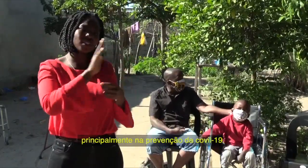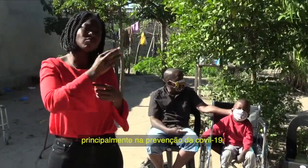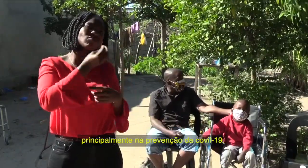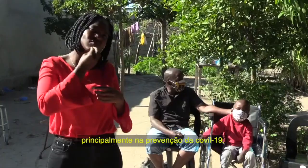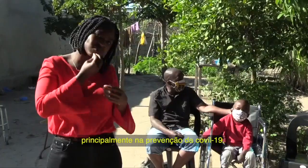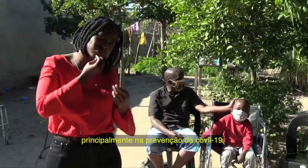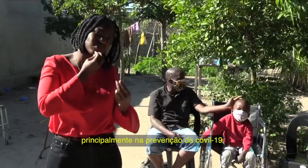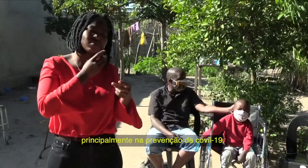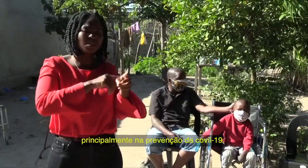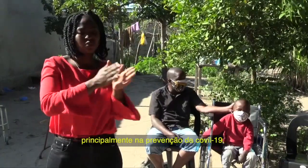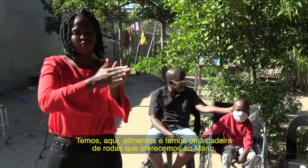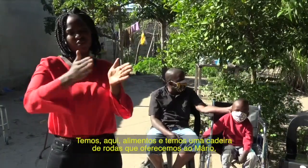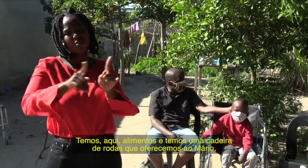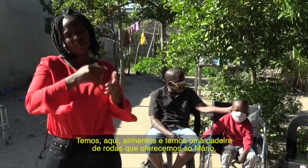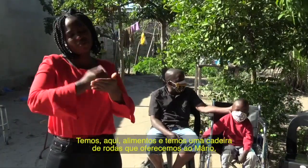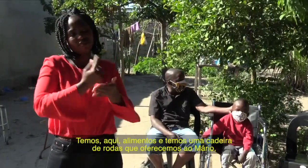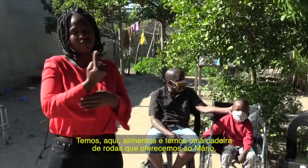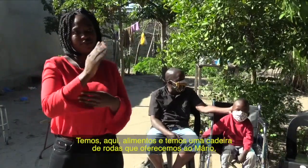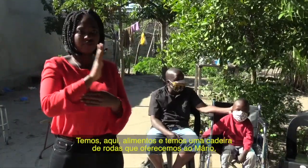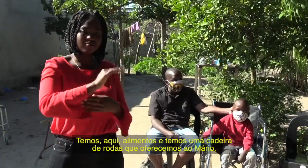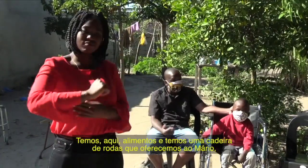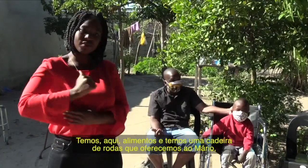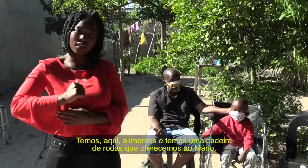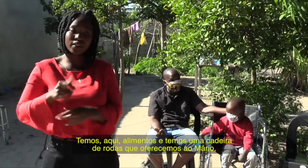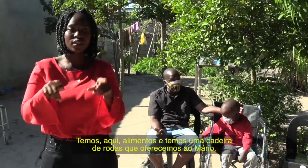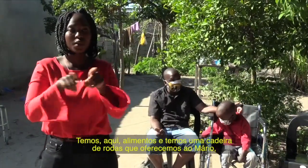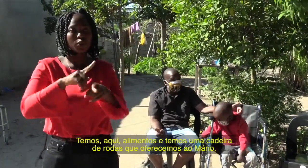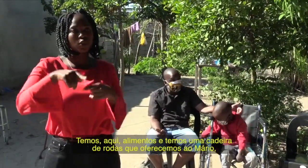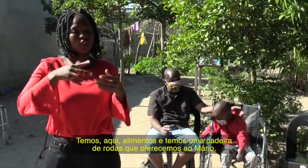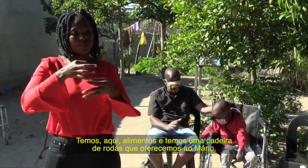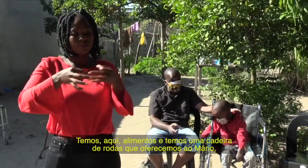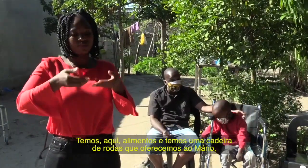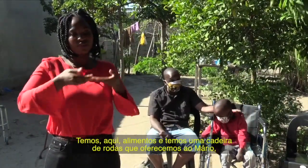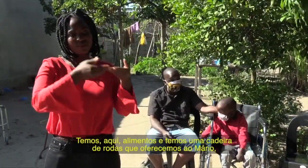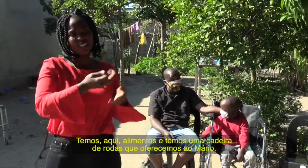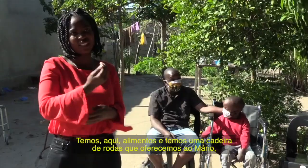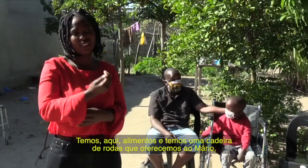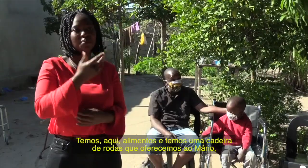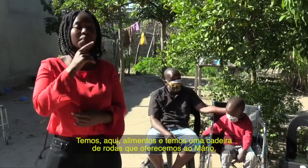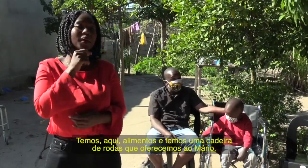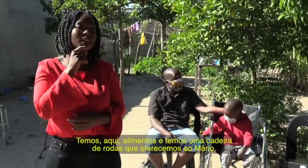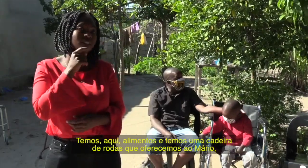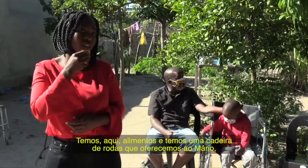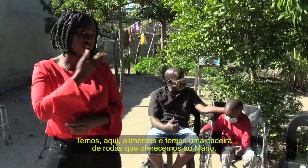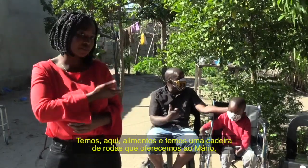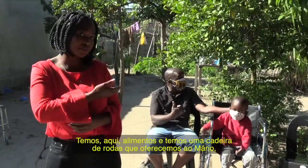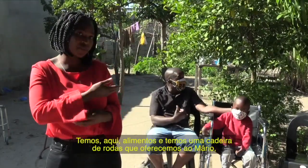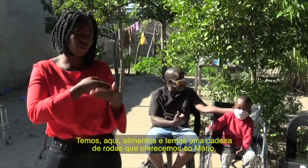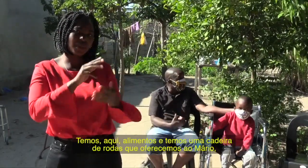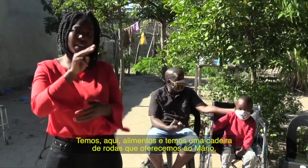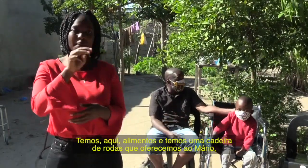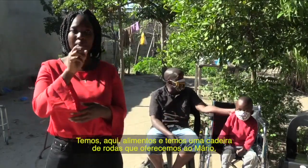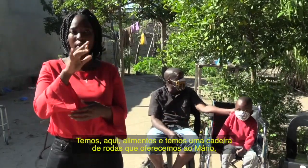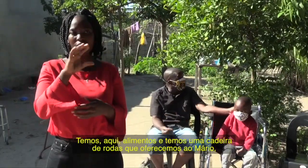prevenção da Covid-19. Temos aqui os alimentos e temos aqui uma cadeira de roda que